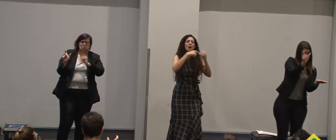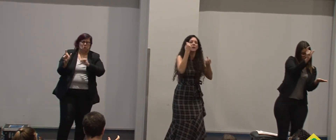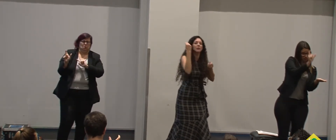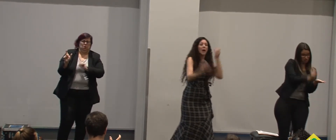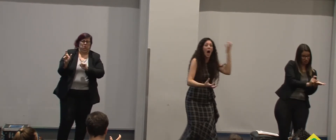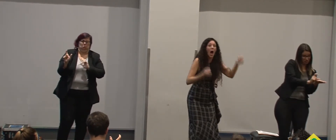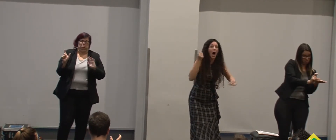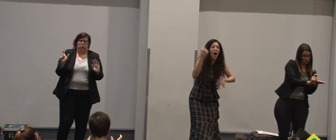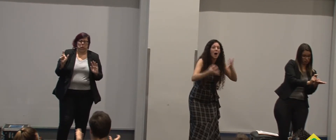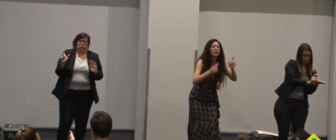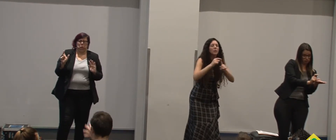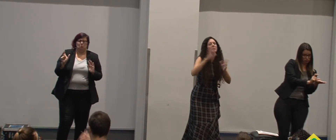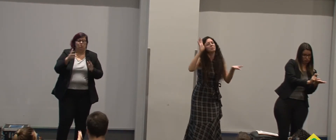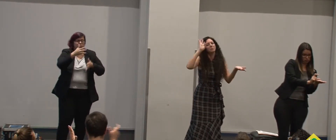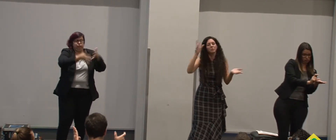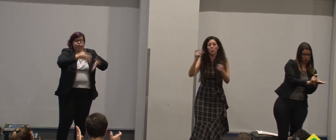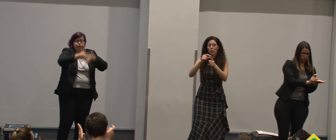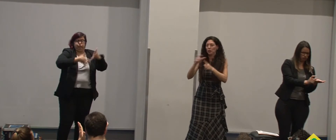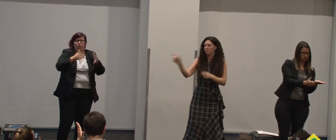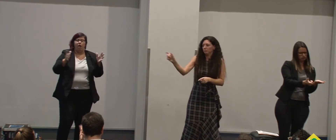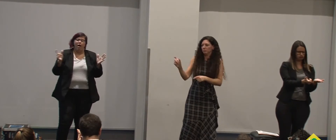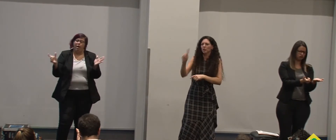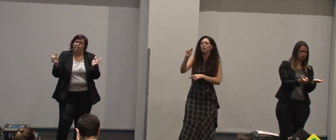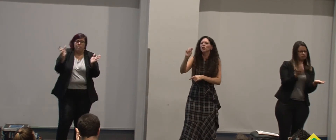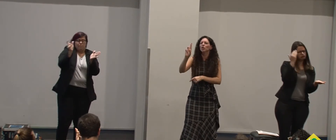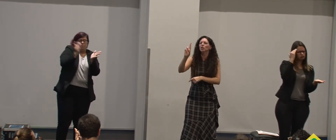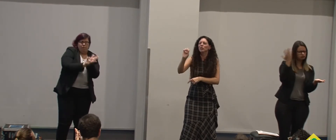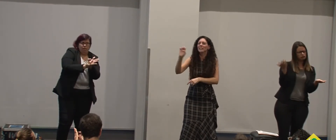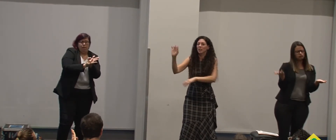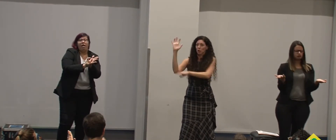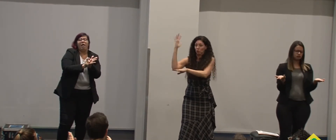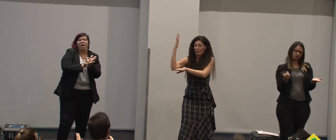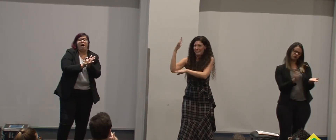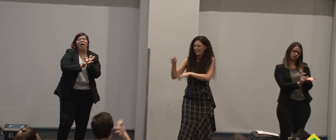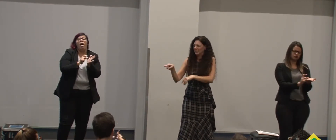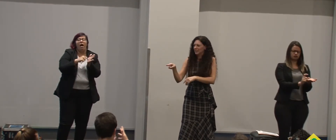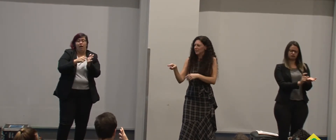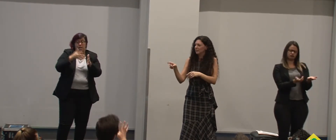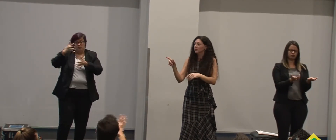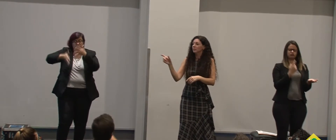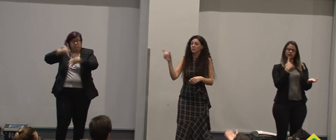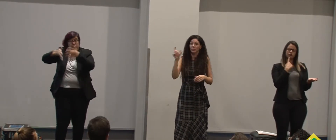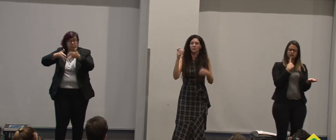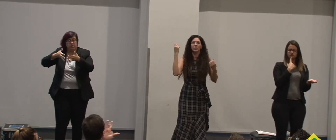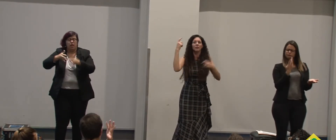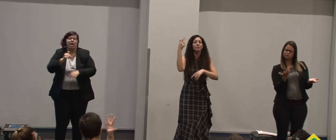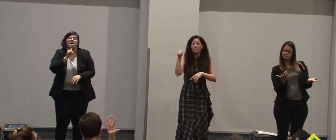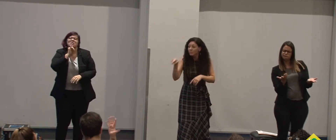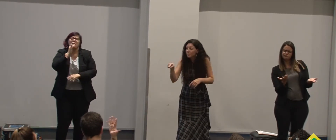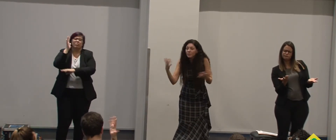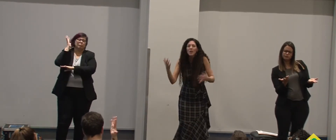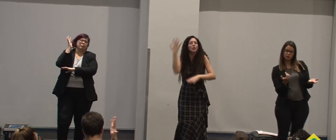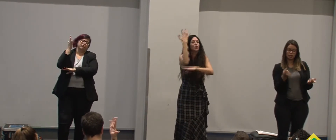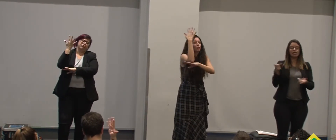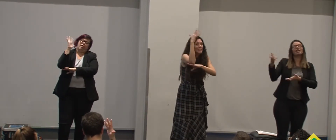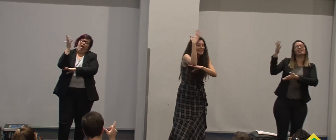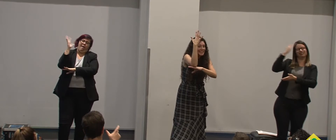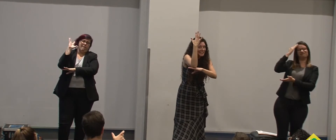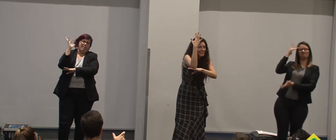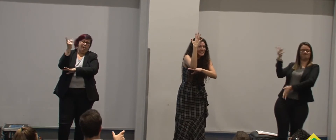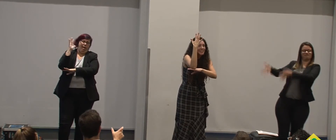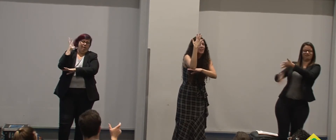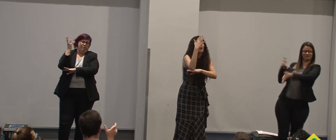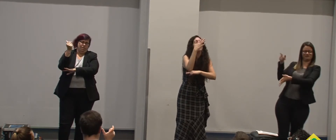inglês escrito, e aí a gente sinaliza alguma coisa relacionada, né? Por exemplo, se eu uso a palavra